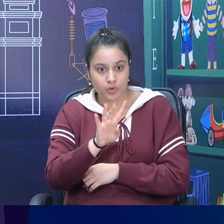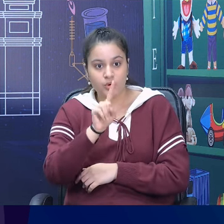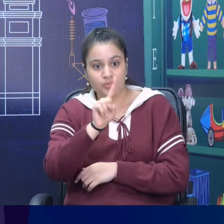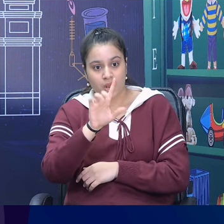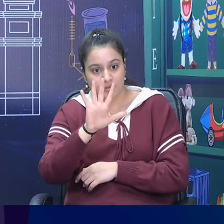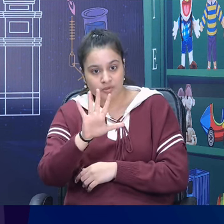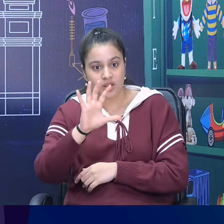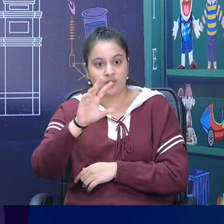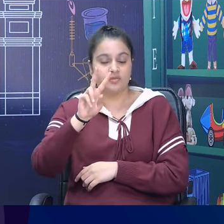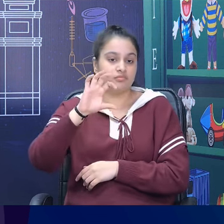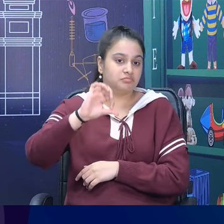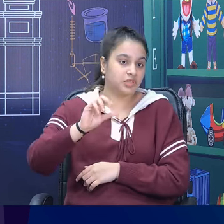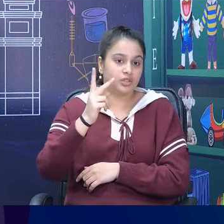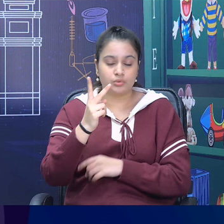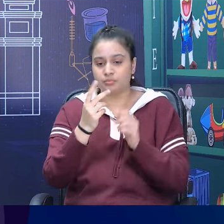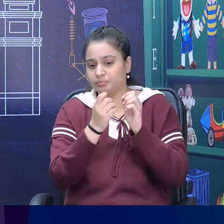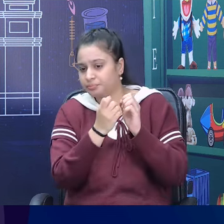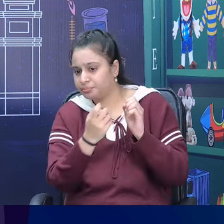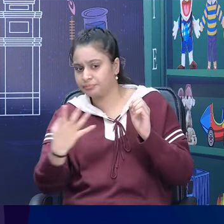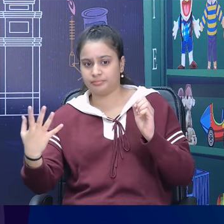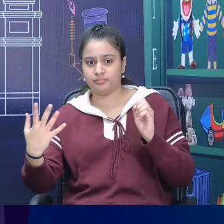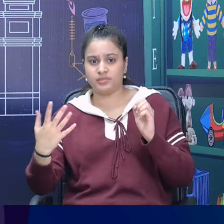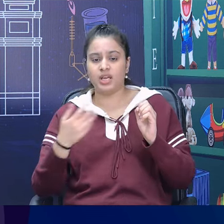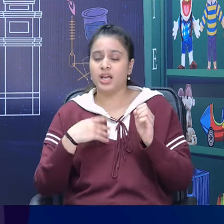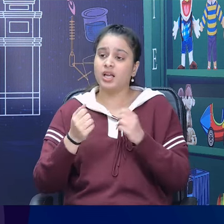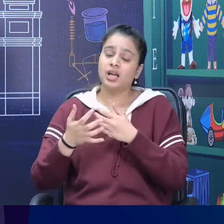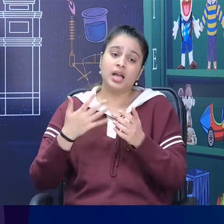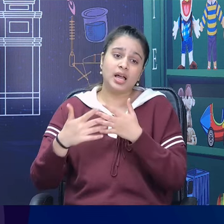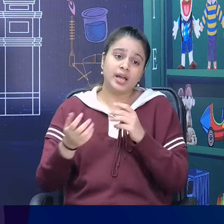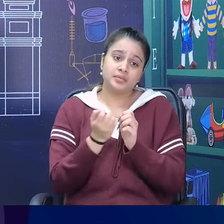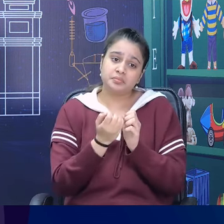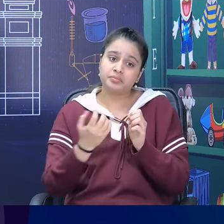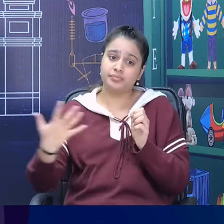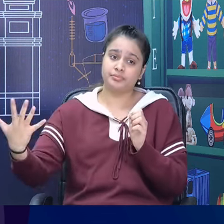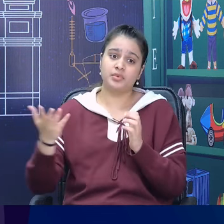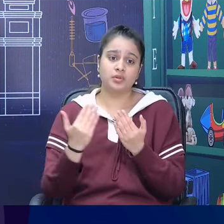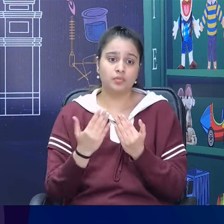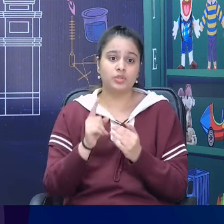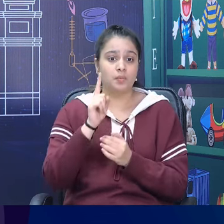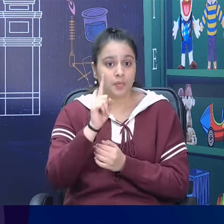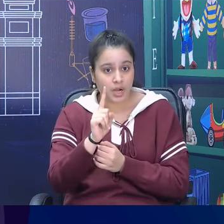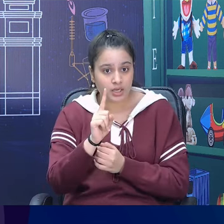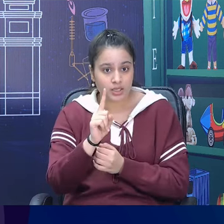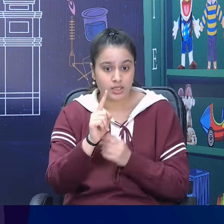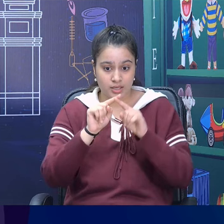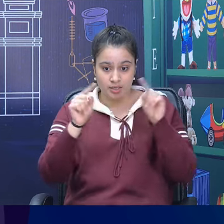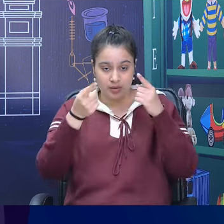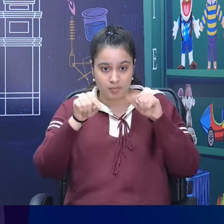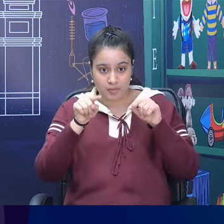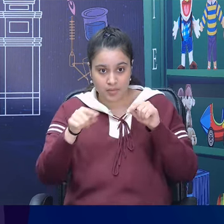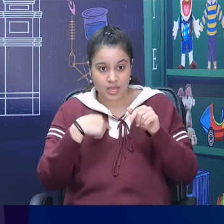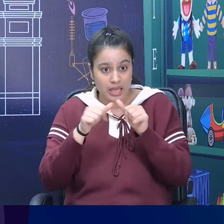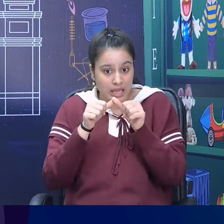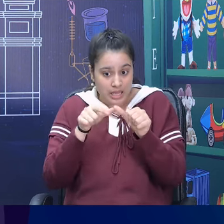1592 तो यह ट्रिलियंस प्लेसेस तक आप जो इसके प्लेसेस डेसीमल वैल्यू को ले जा सकते हैं लेकिन यह कभी भी नंबर पा की वैल्यू कभी भी